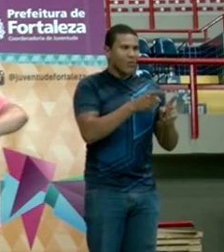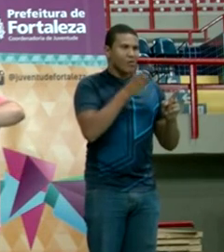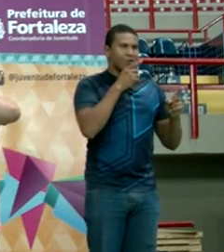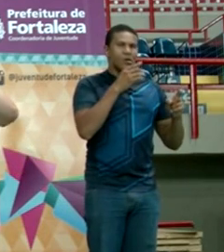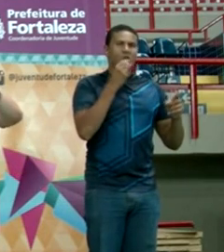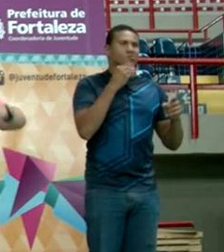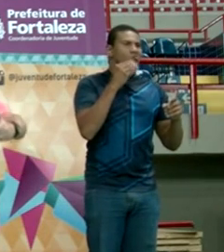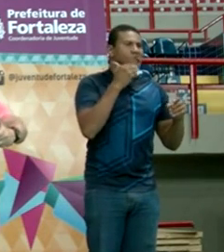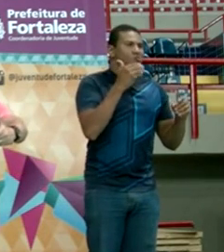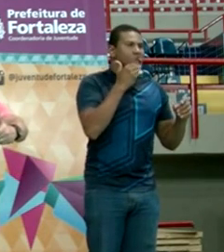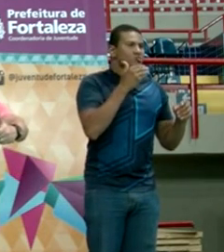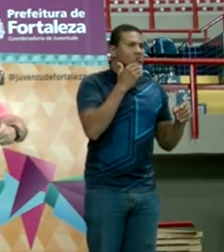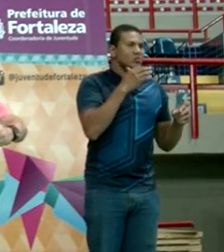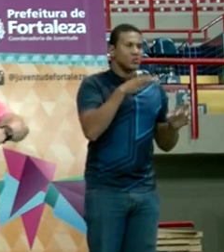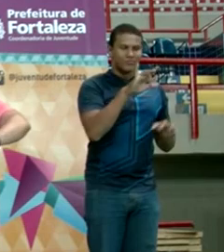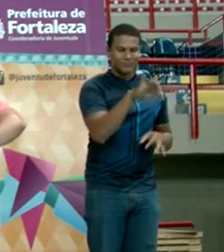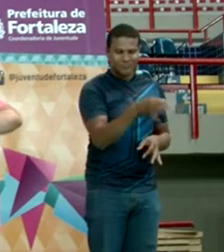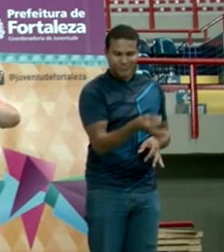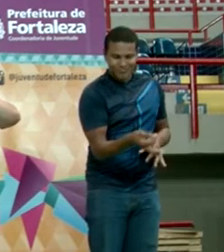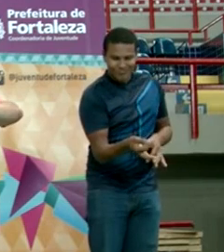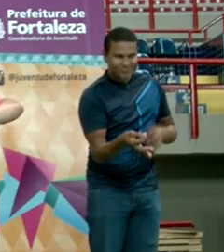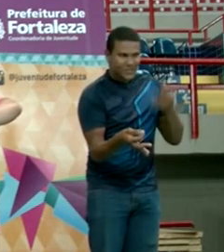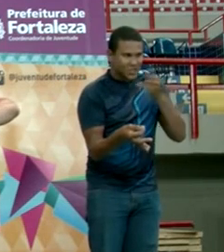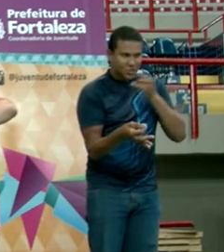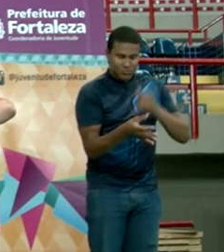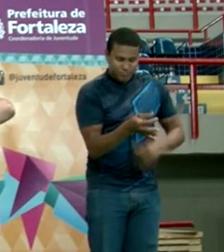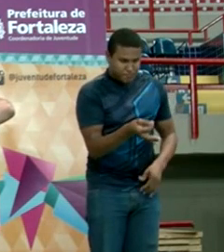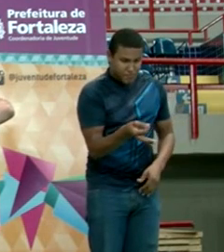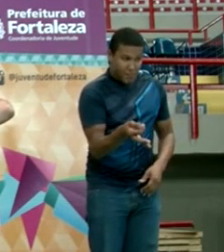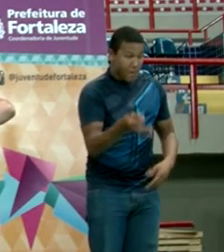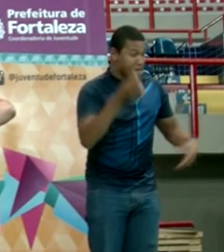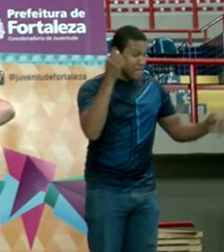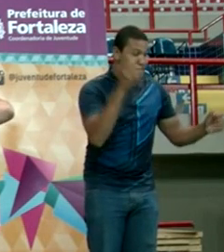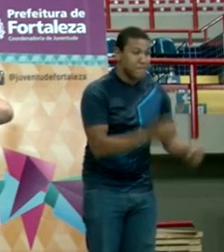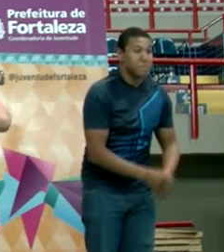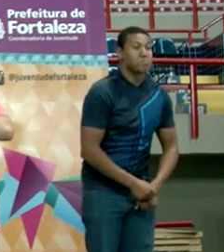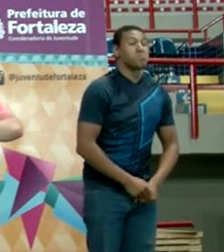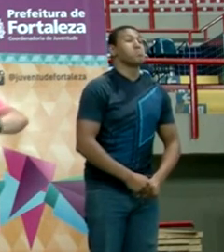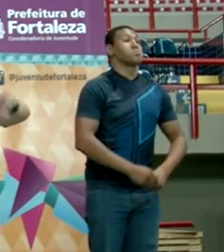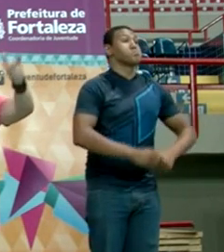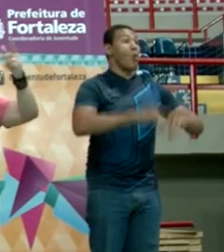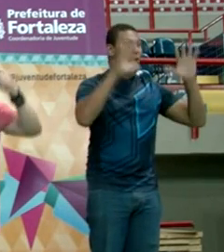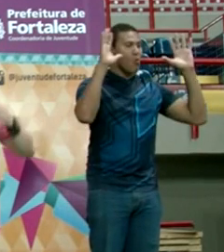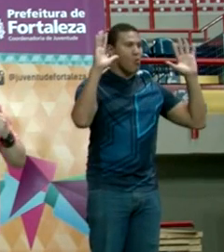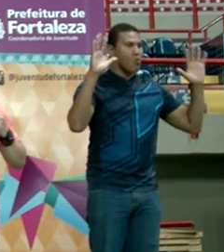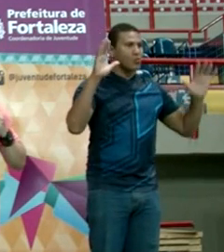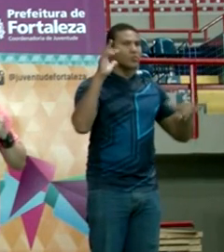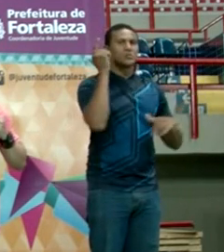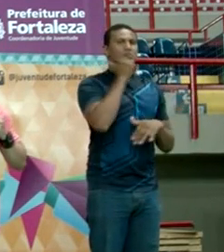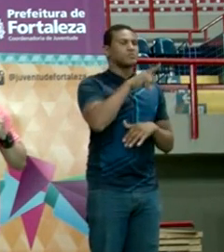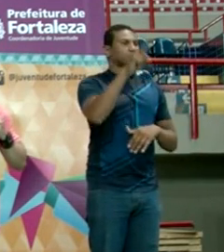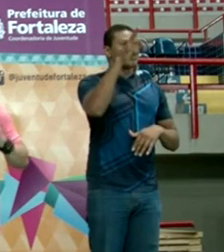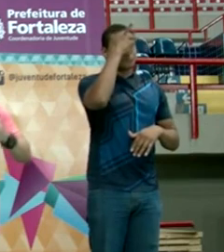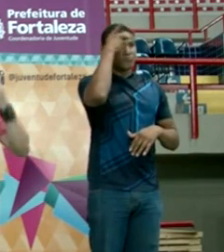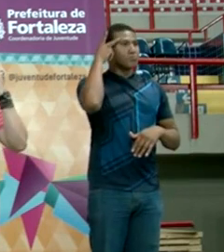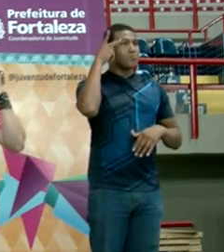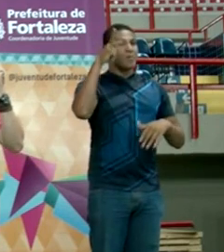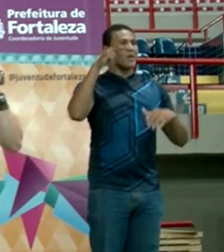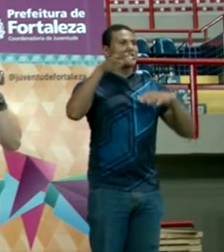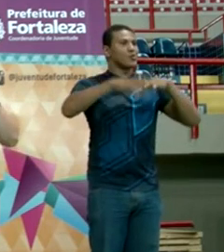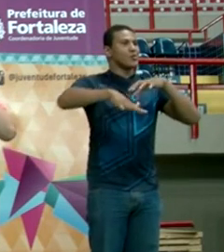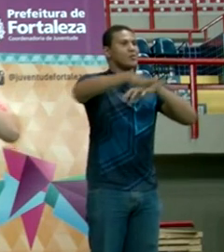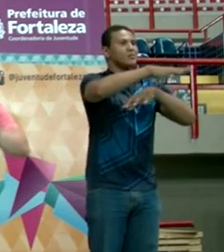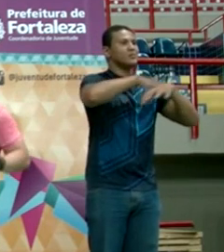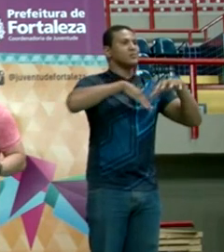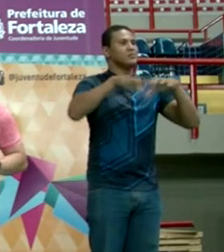Ligaram a usina porque estava faltando energia na Ucrânia. O reator explodiu e deixaram as pessoas expostas dias a uma radiação que se acredita que